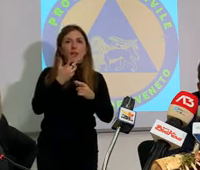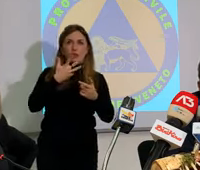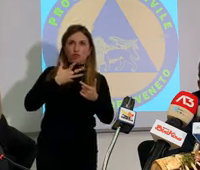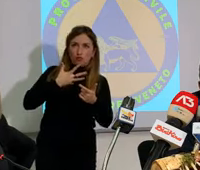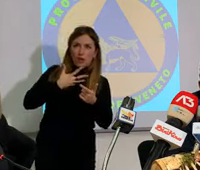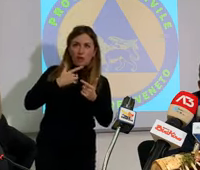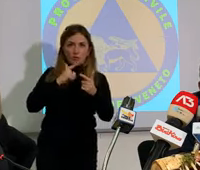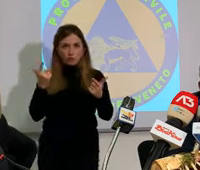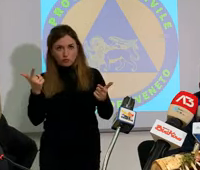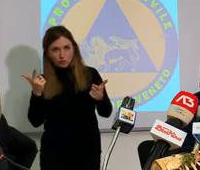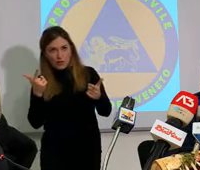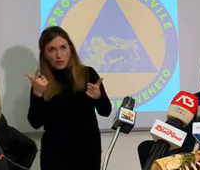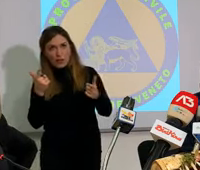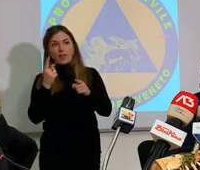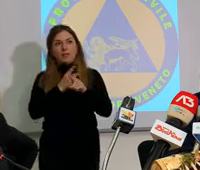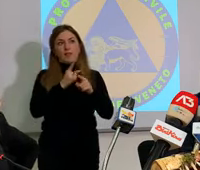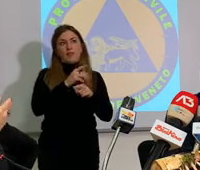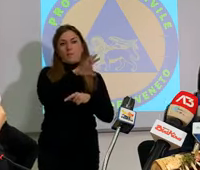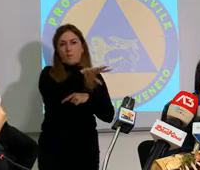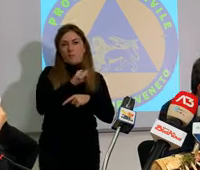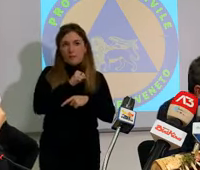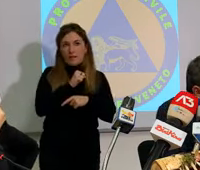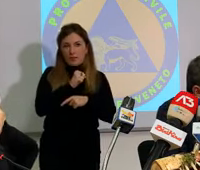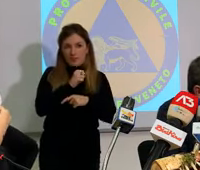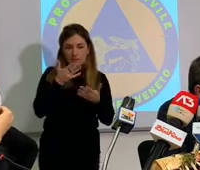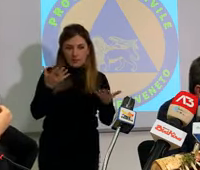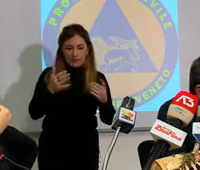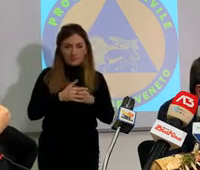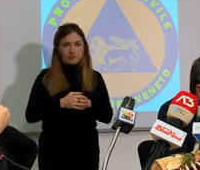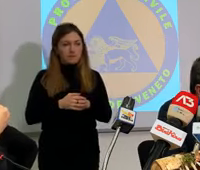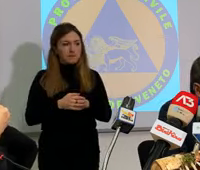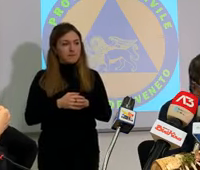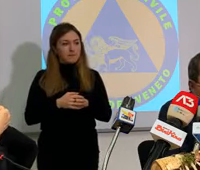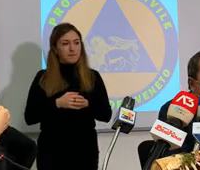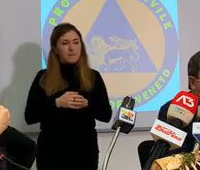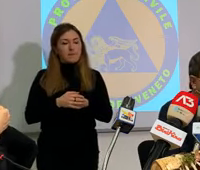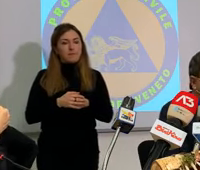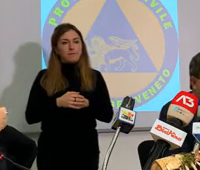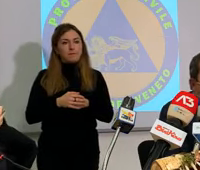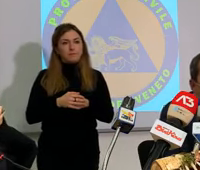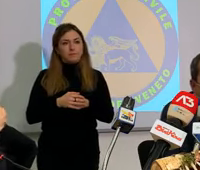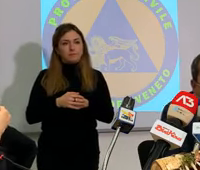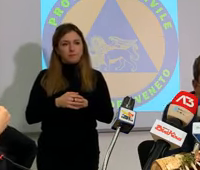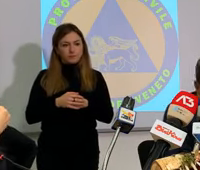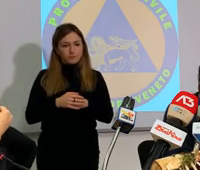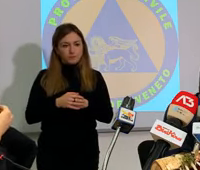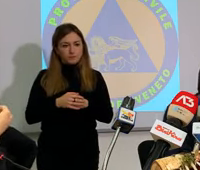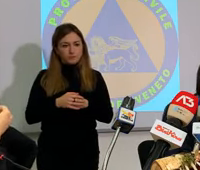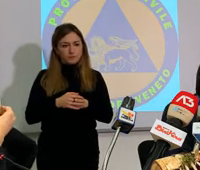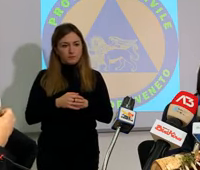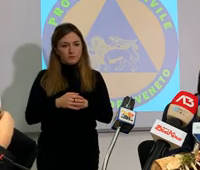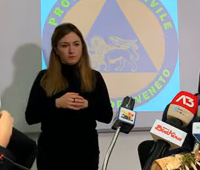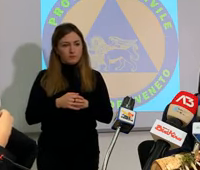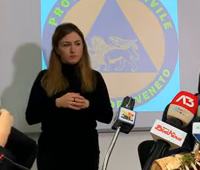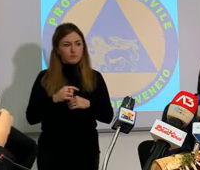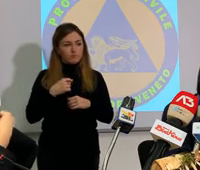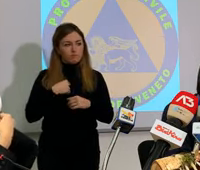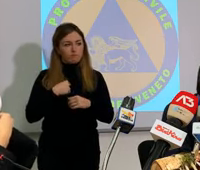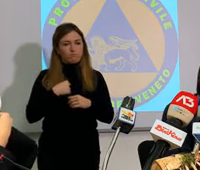me la procura entro questi termini la seconda cosa questo ho fatto anche un po uno screenshot